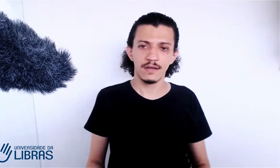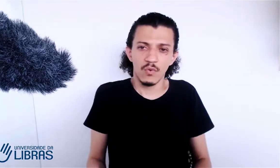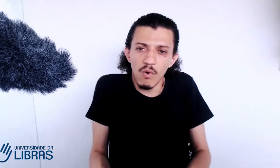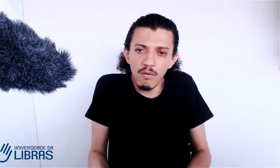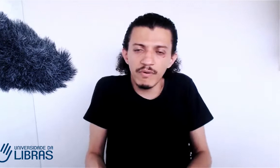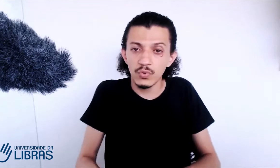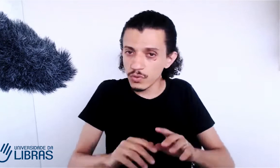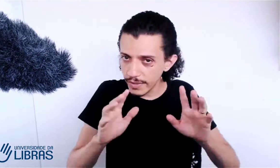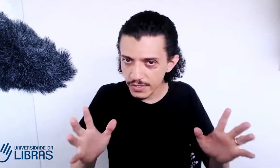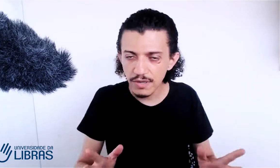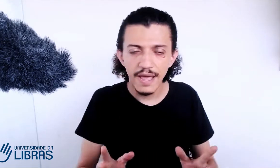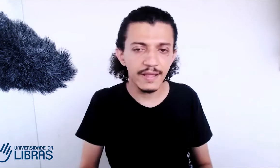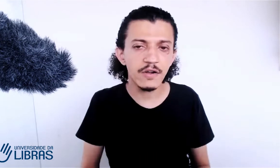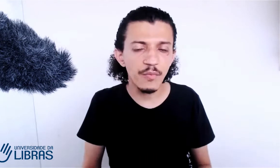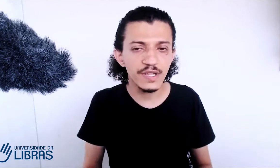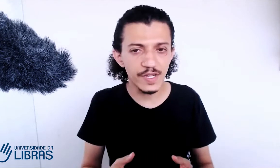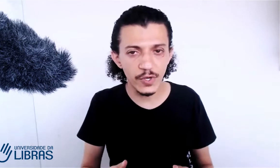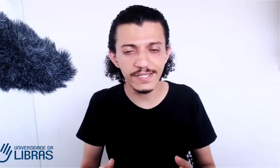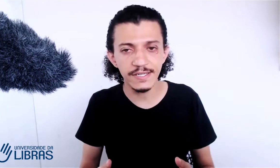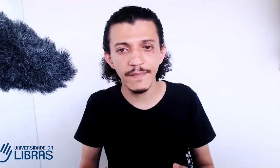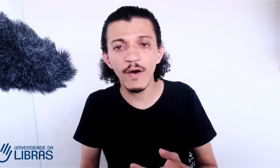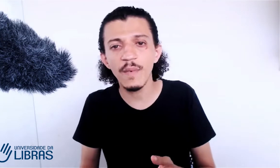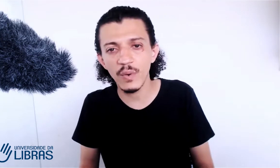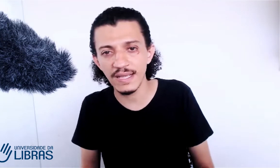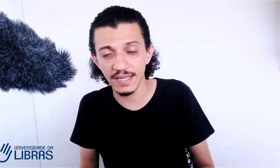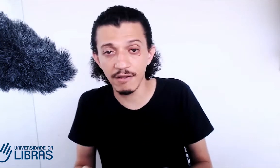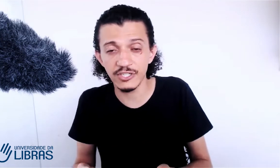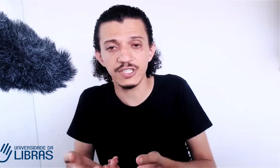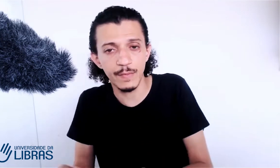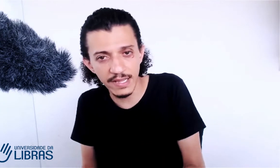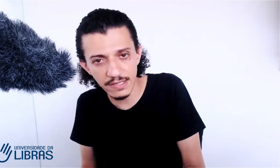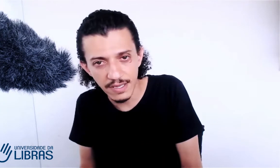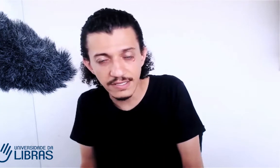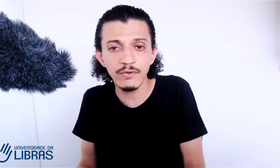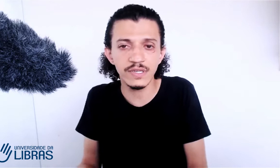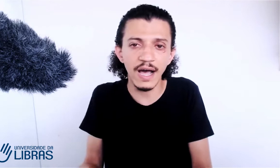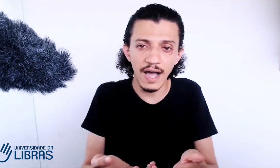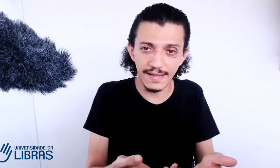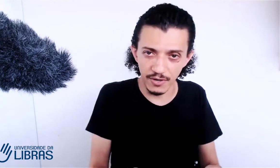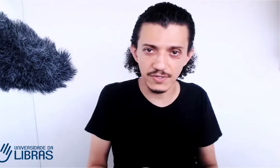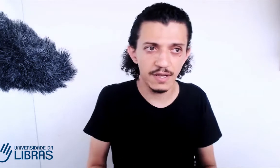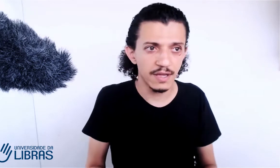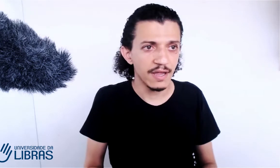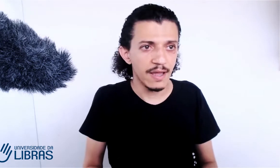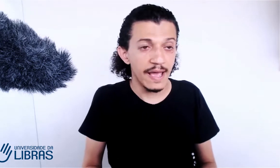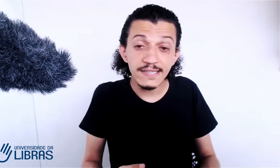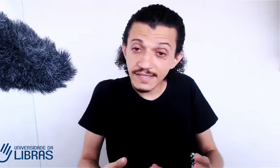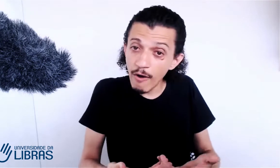o ombro, tudo isso entra como expressões não manuais, aquilo que a gente expressa sem usar as mãos. Existem